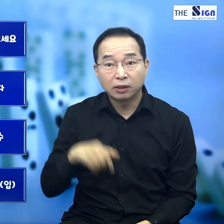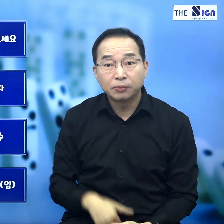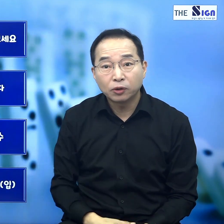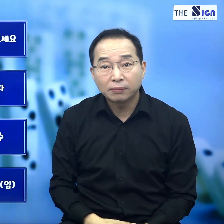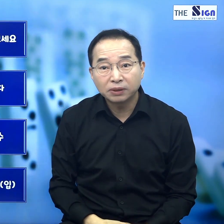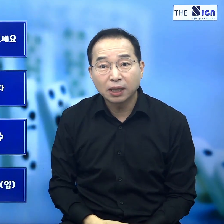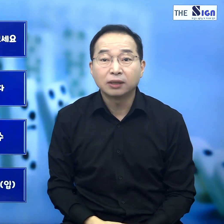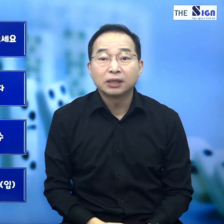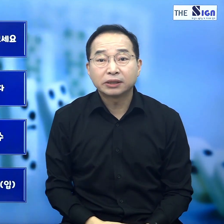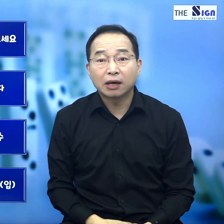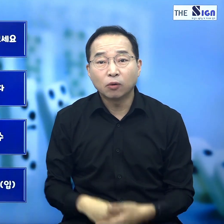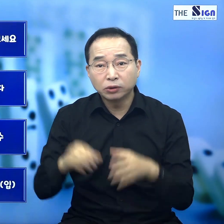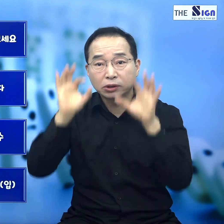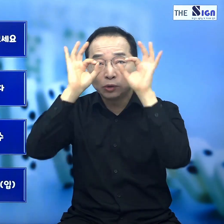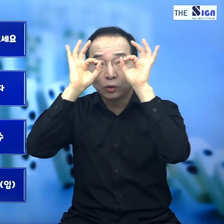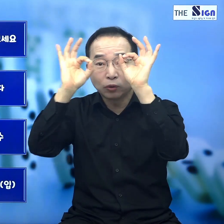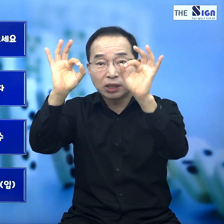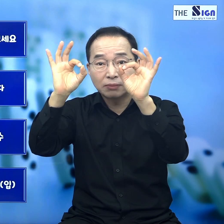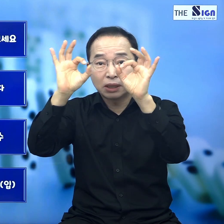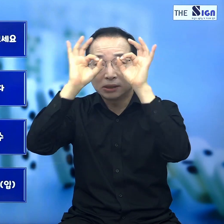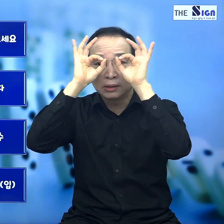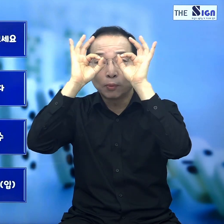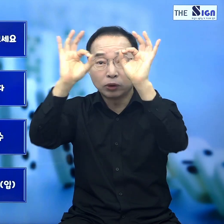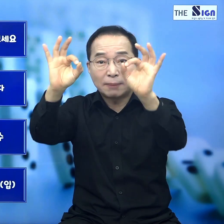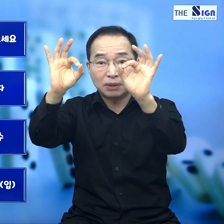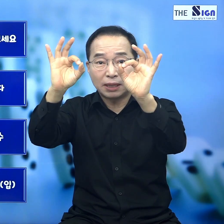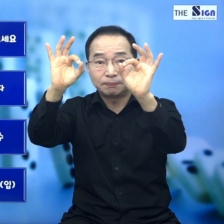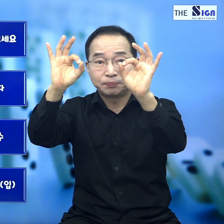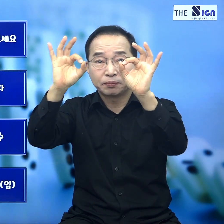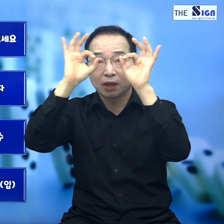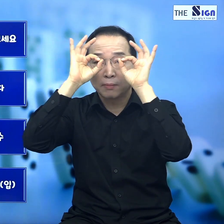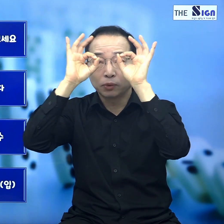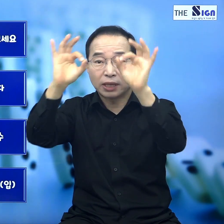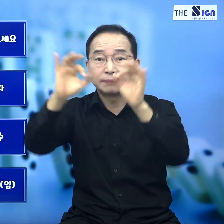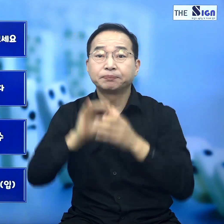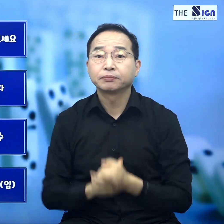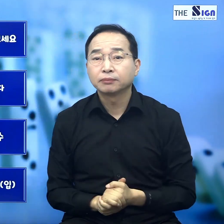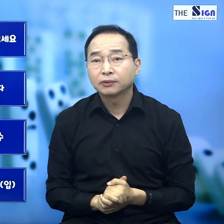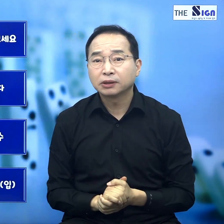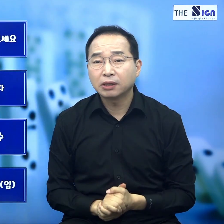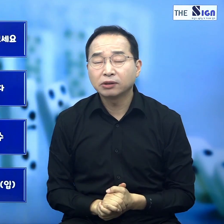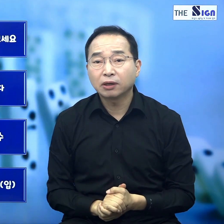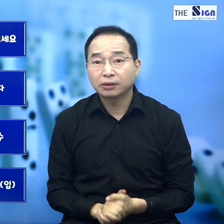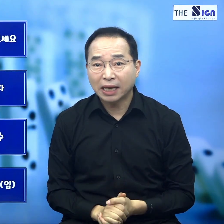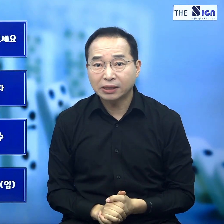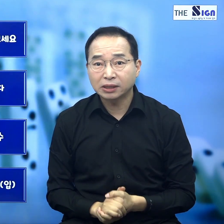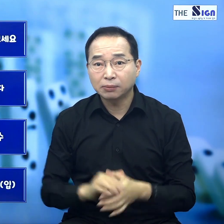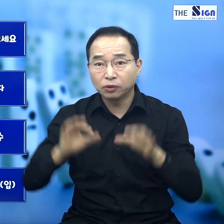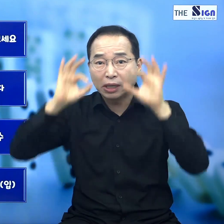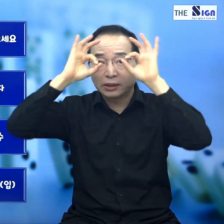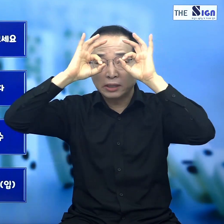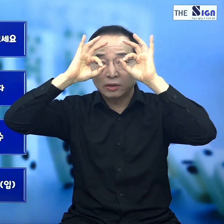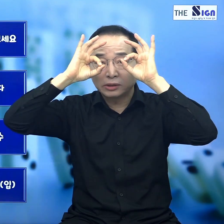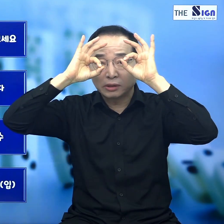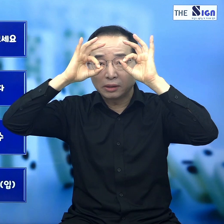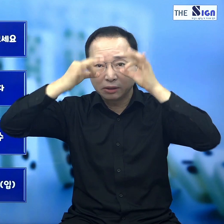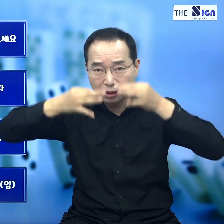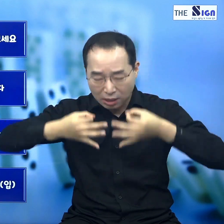표현을 합니다. 자, 오늘은 요 동작입니다. 이제 보다입니다. 보다. 근데 여기서 나 자신을 본다 할 땐 여기서 이렇게